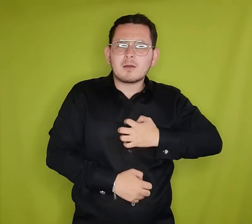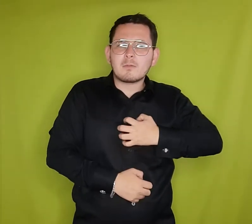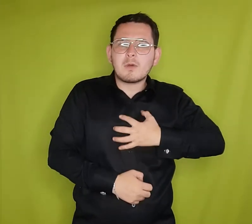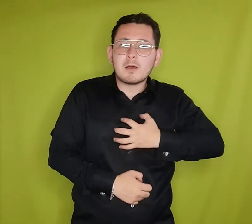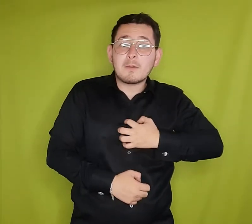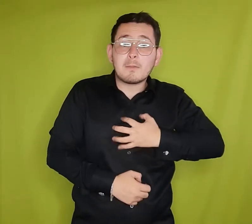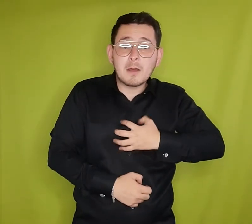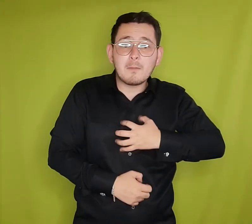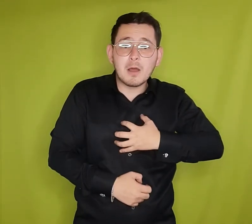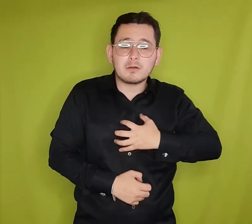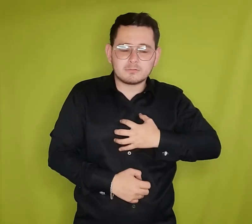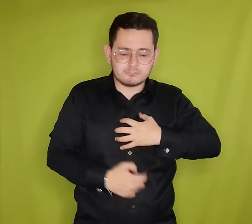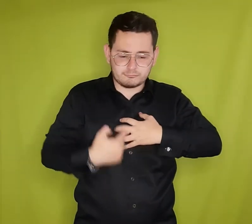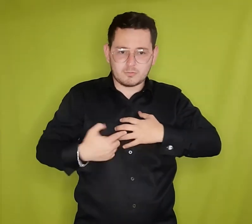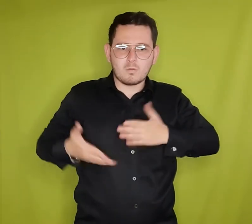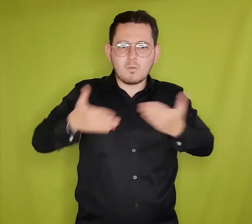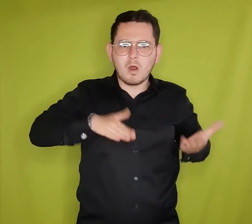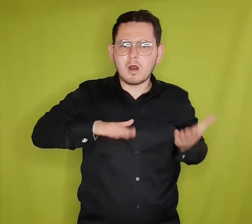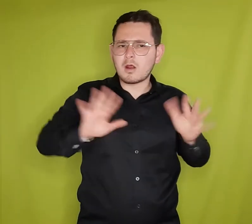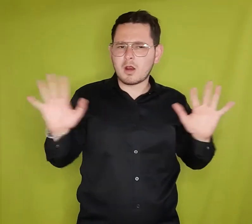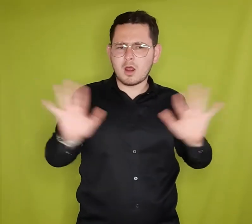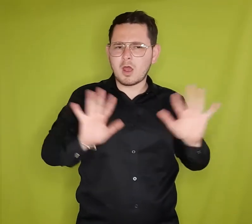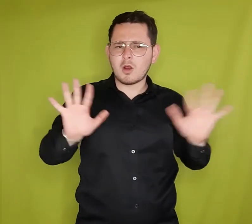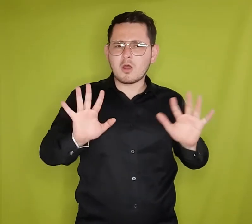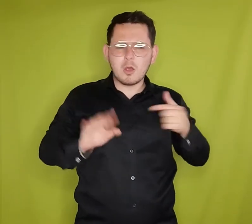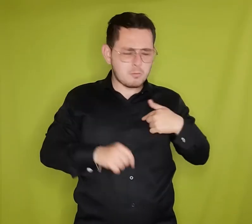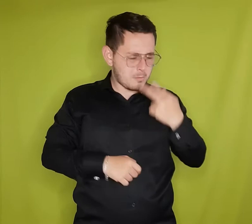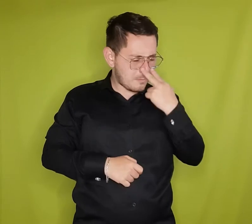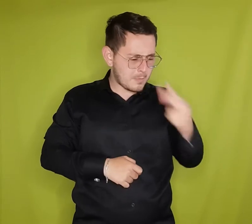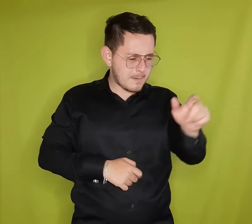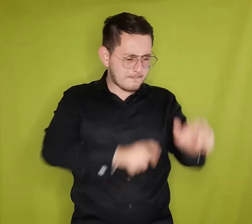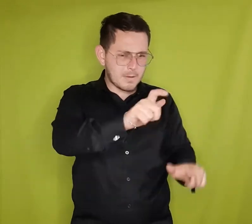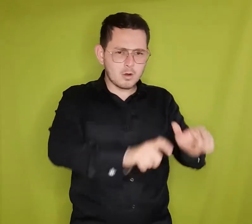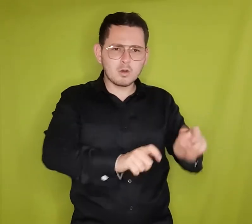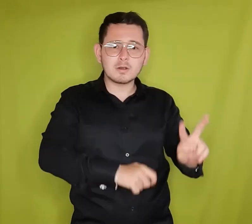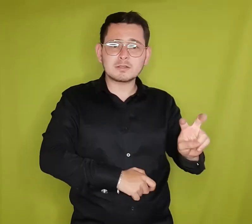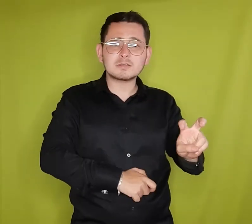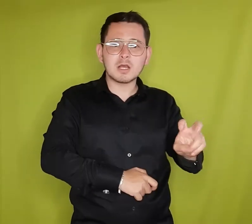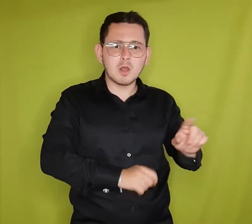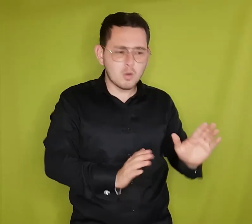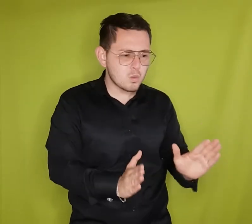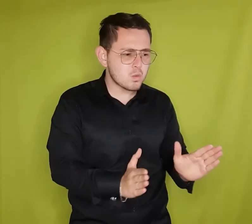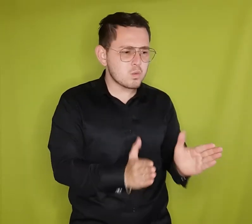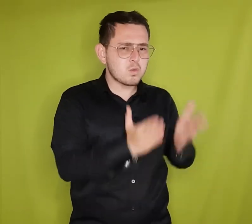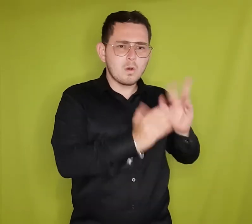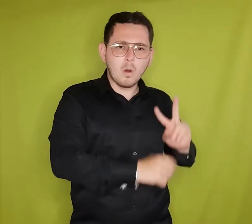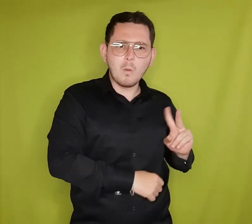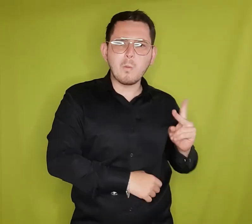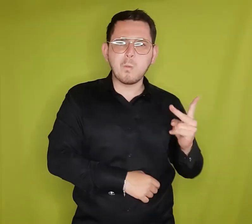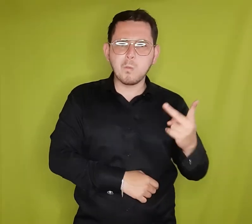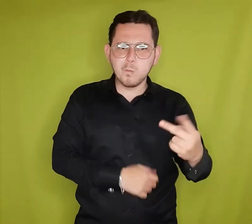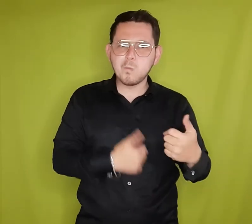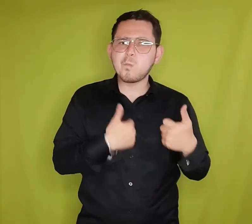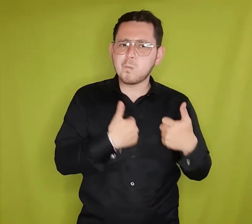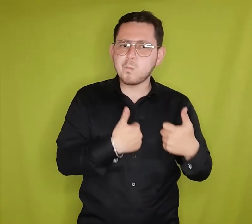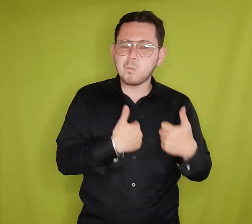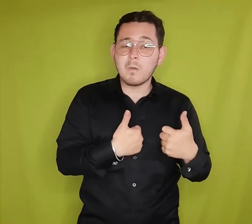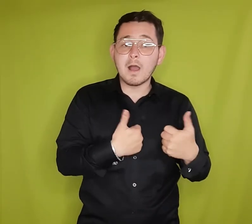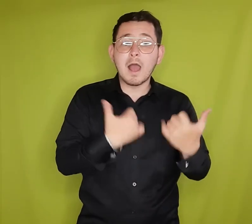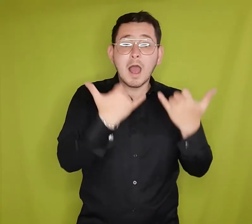evidenciándose una evolución satisfactoria en la salud de las personas afectadas. En relación con el caso específico